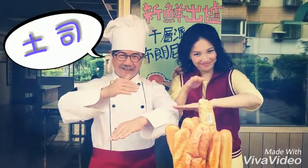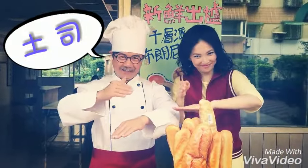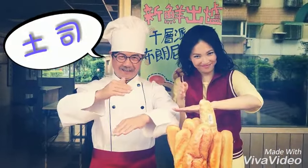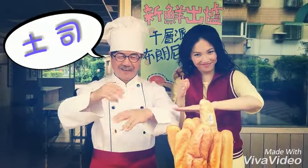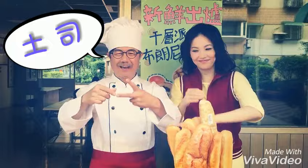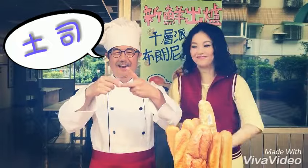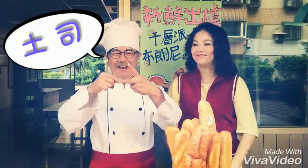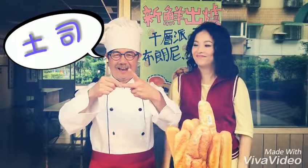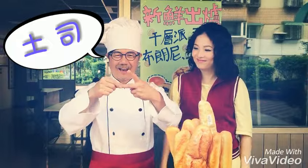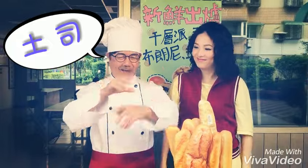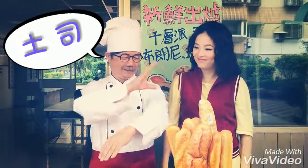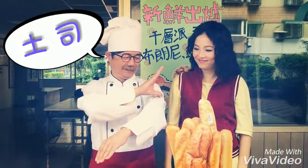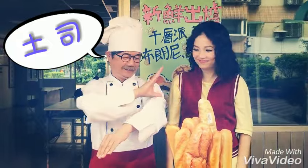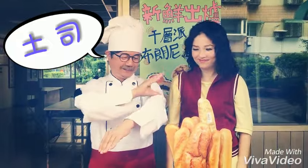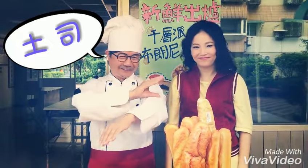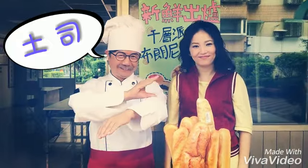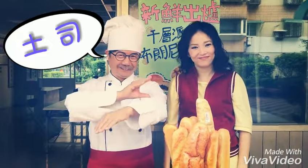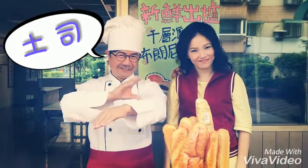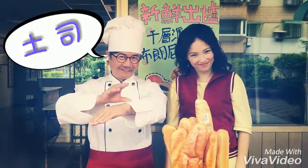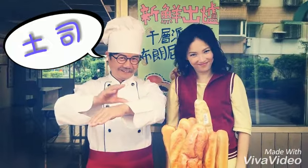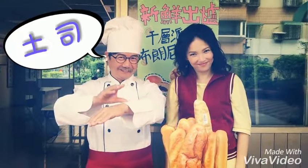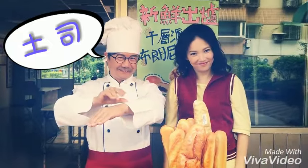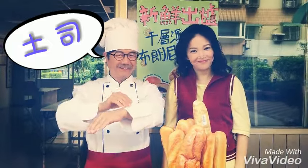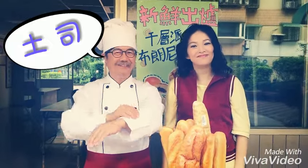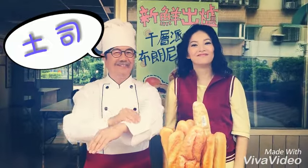吐司面包，第二种